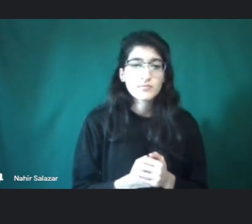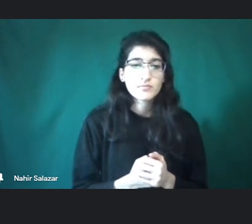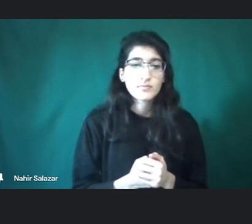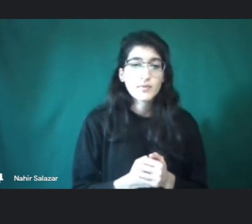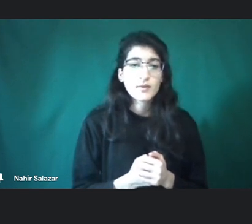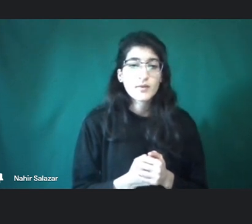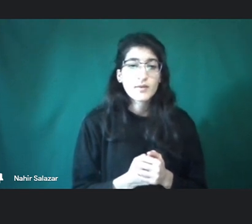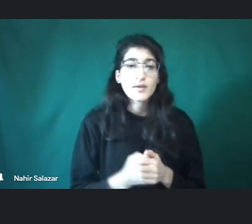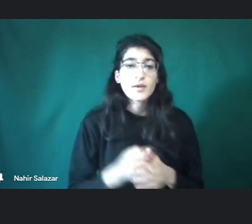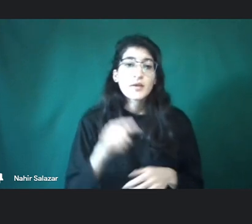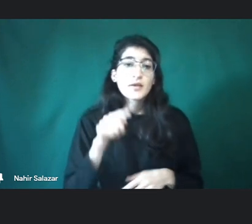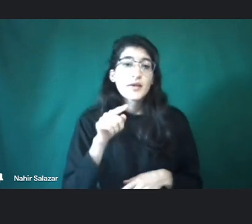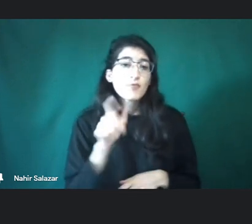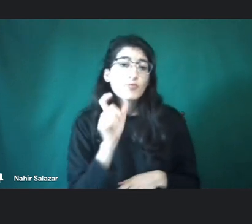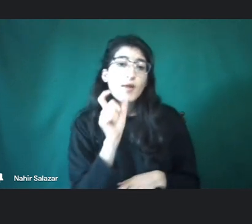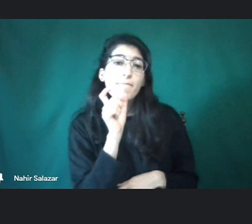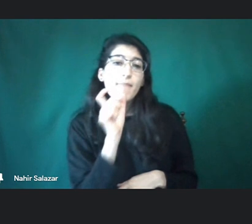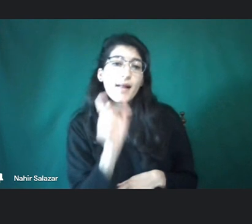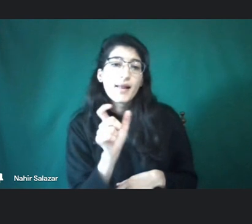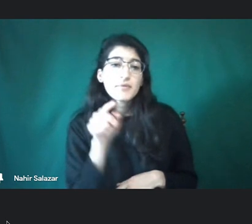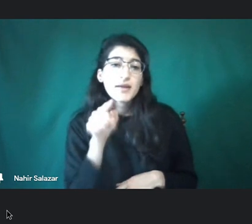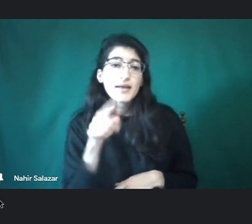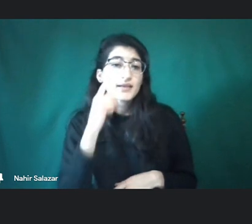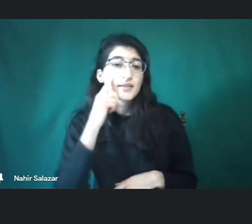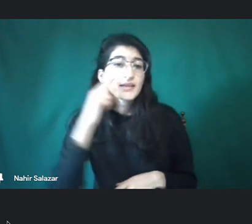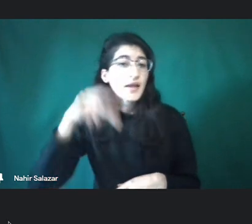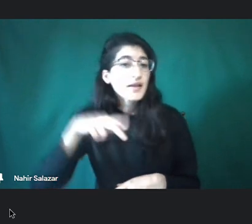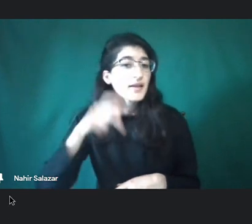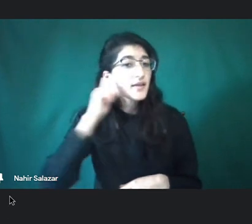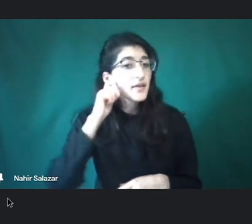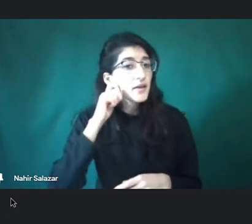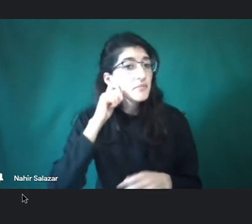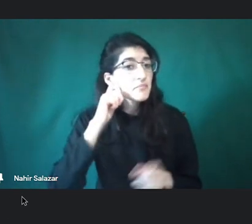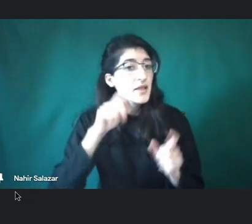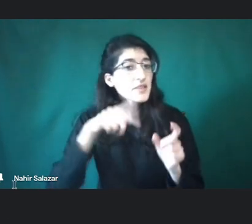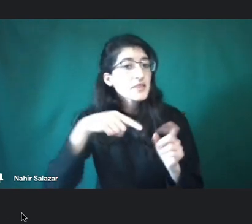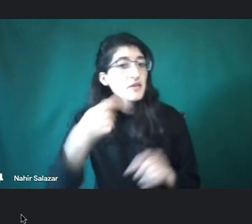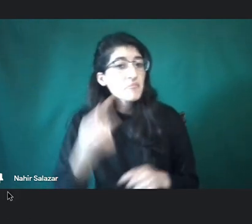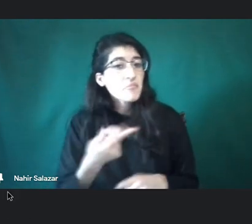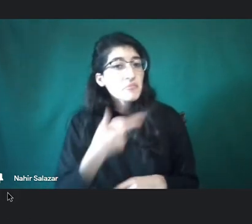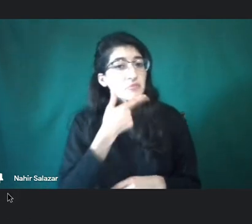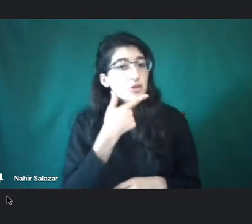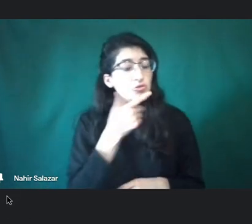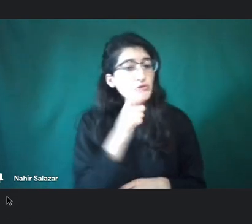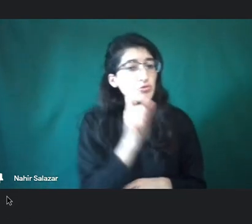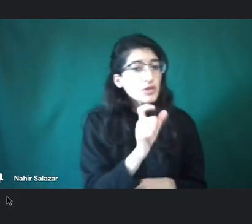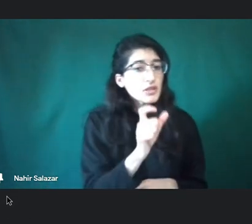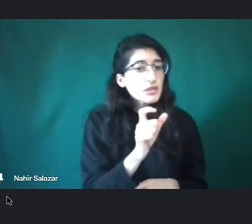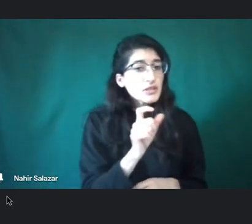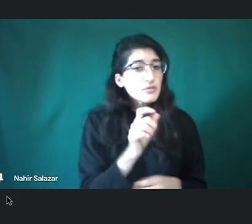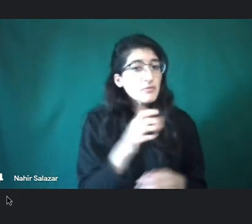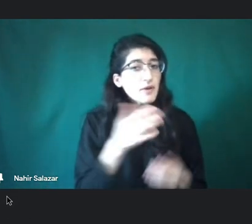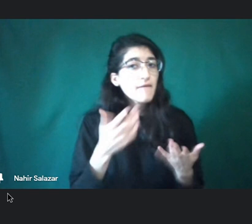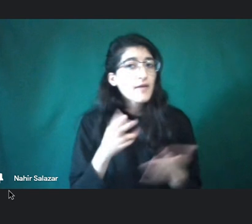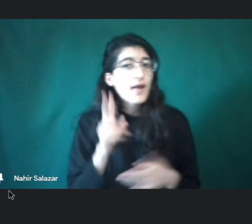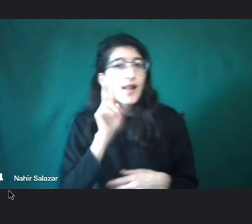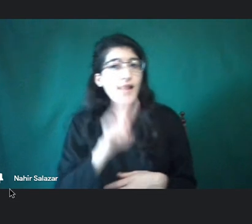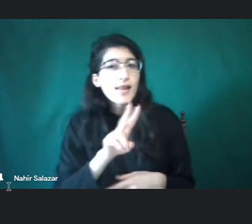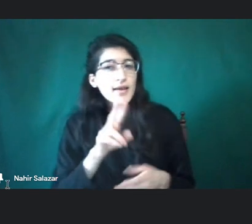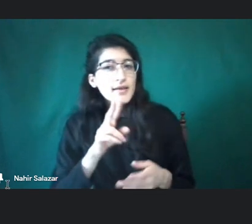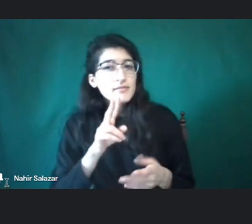sustantivo. Esto es interesante. A ver cómo lo leemos después. ¿Y qué más? El último bloque...